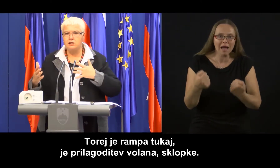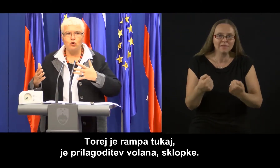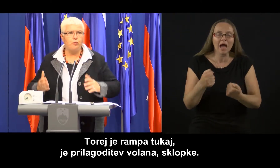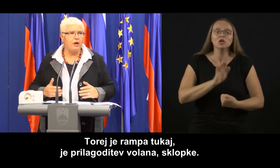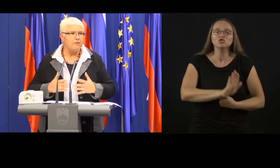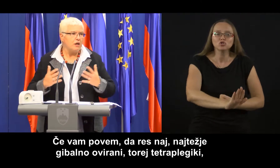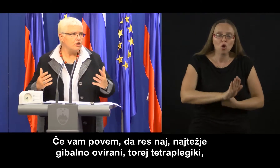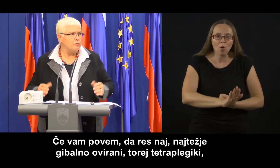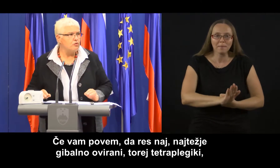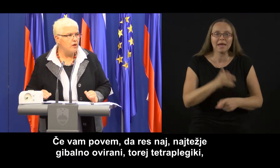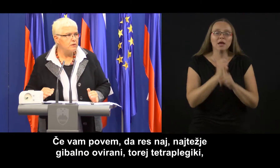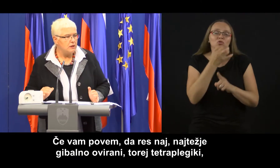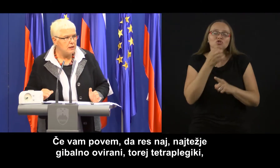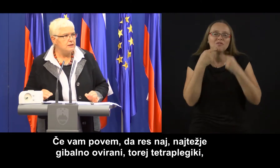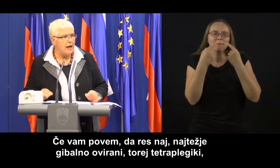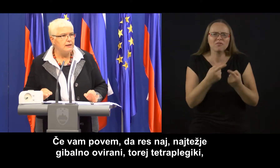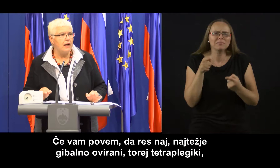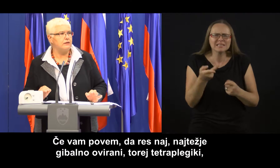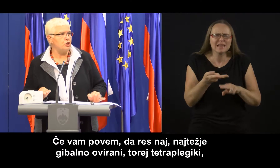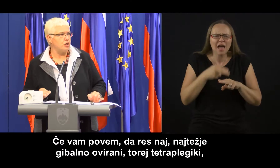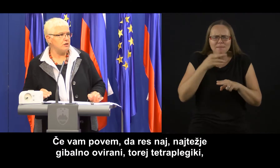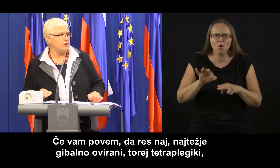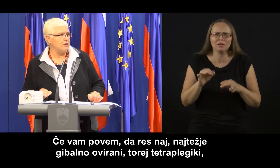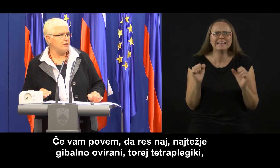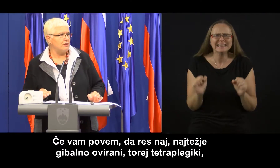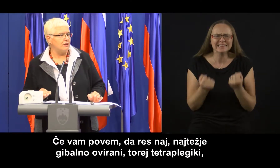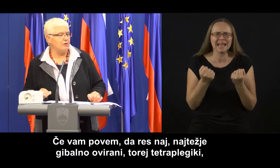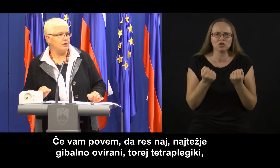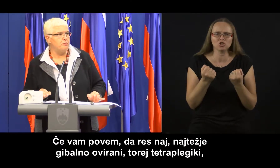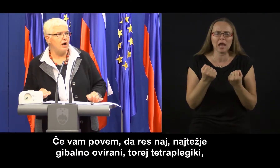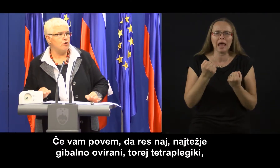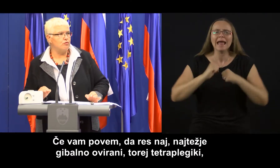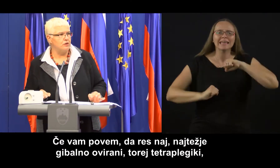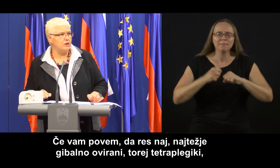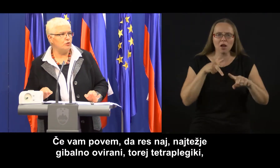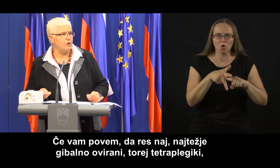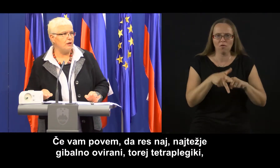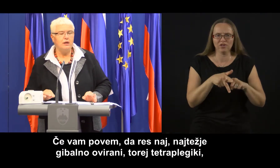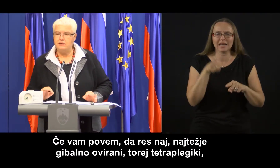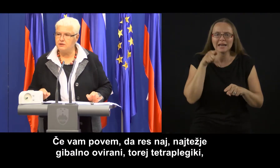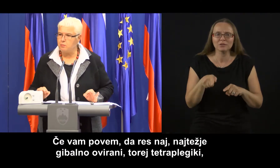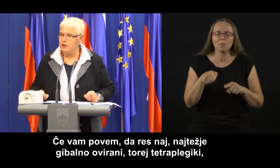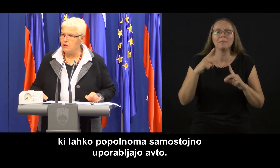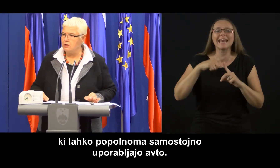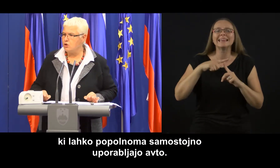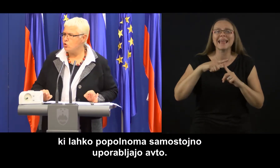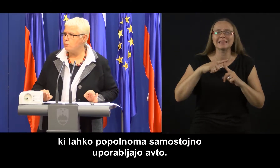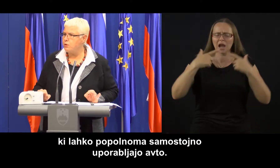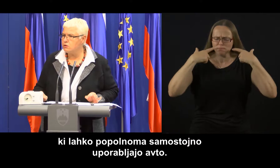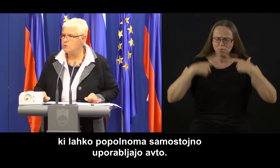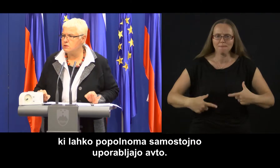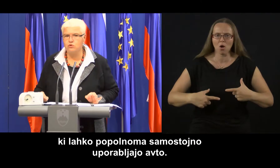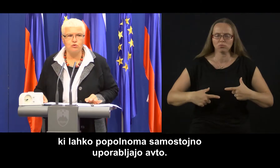volana, sklopke. Če vam povem, da res najtežje gibalno oviranje, torej tetraplegi, ki jih